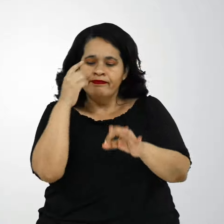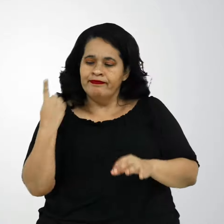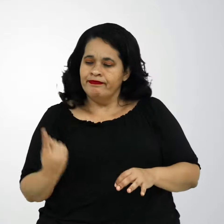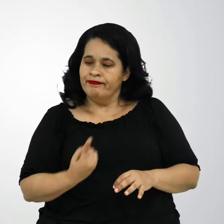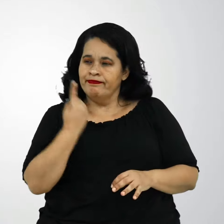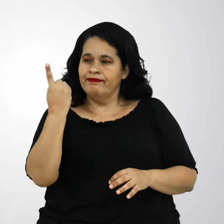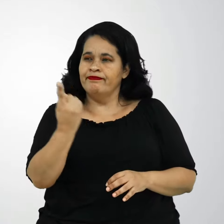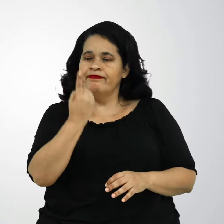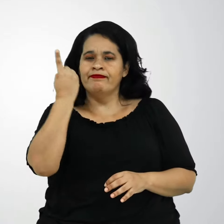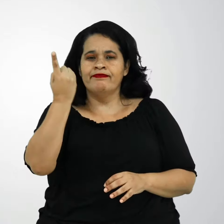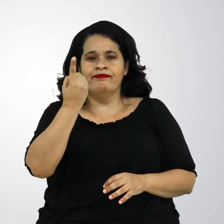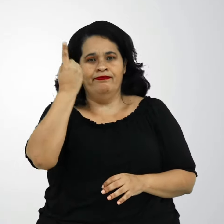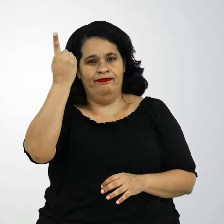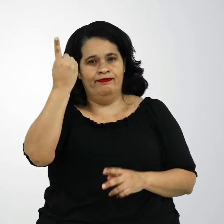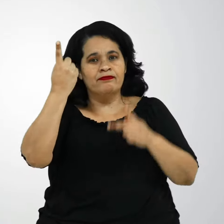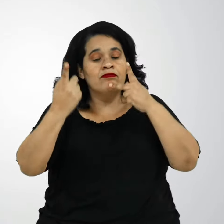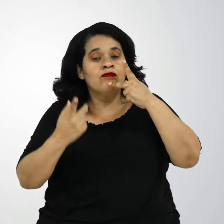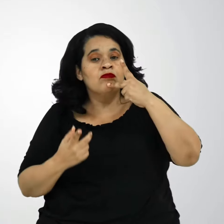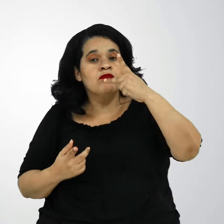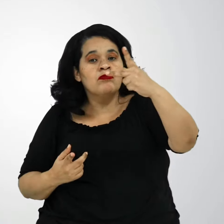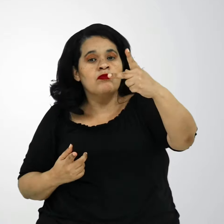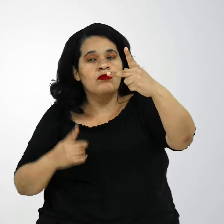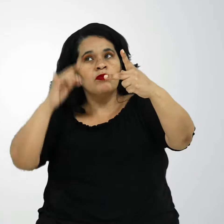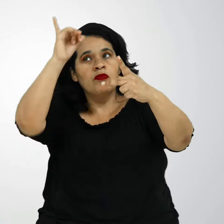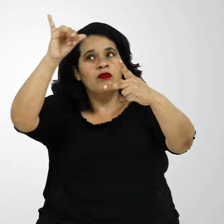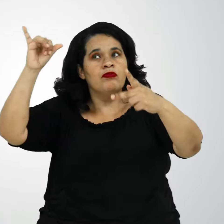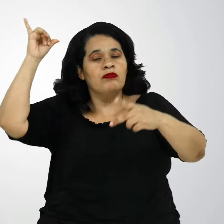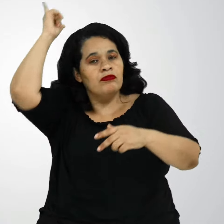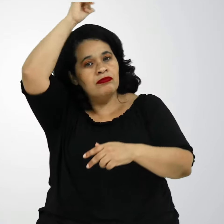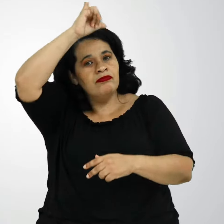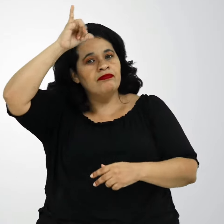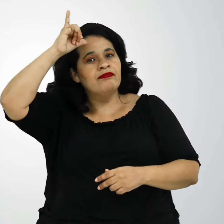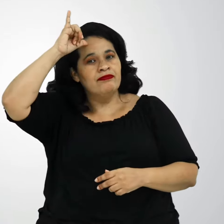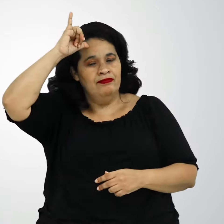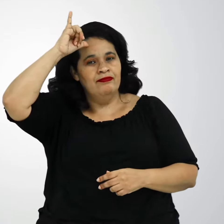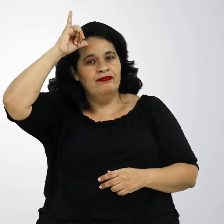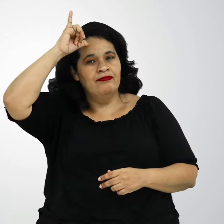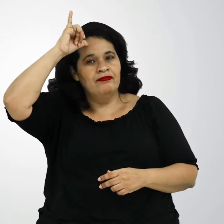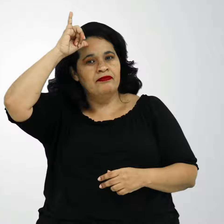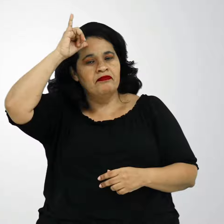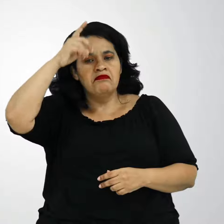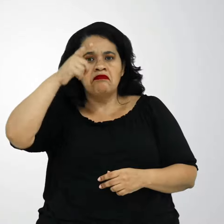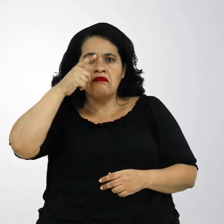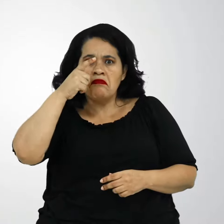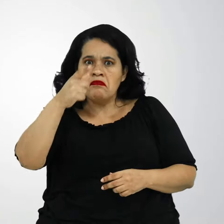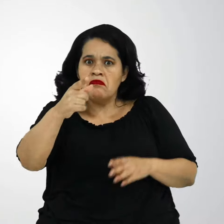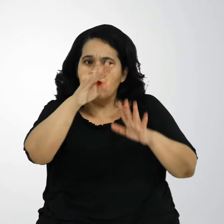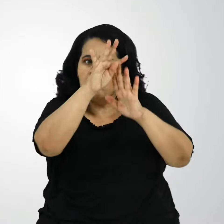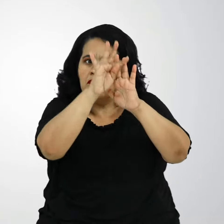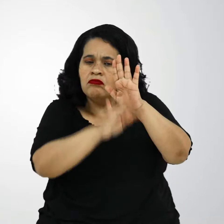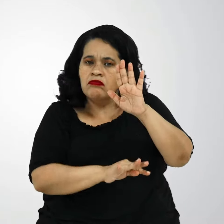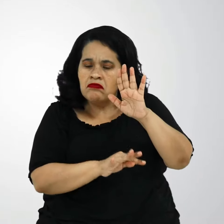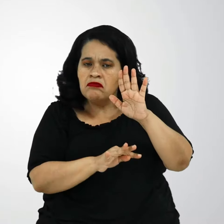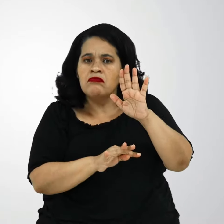selar a visão e a profecia, e ungir o santo dos santos. Interessante pensar nesse texto e olhar para esse período que o